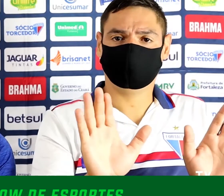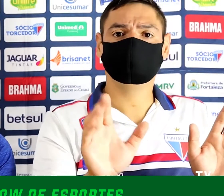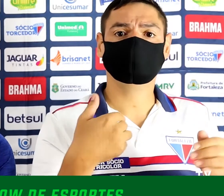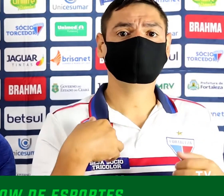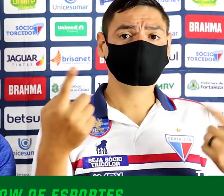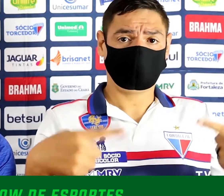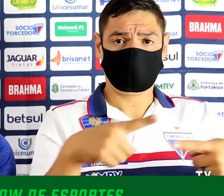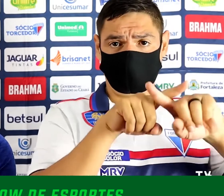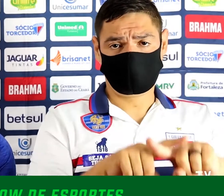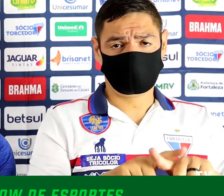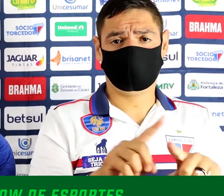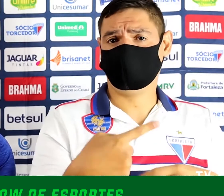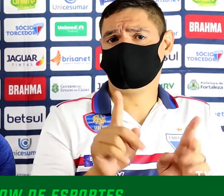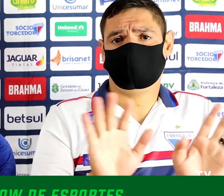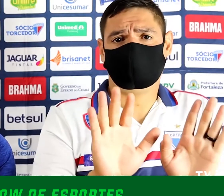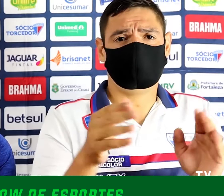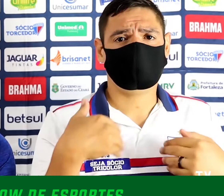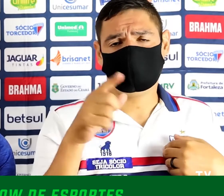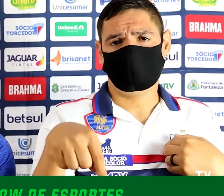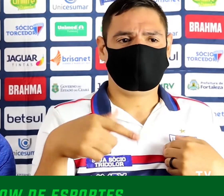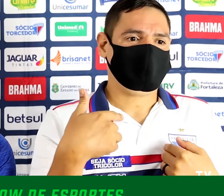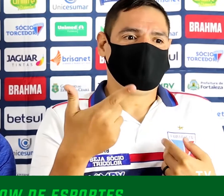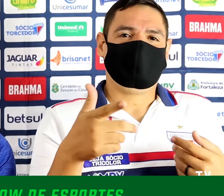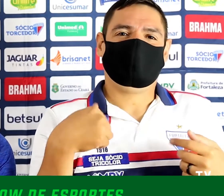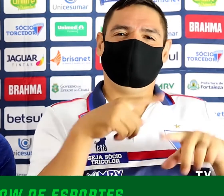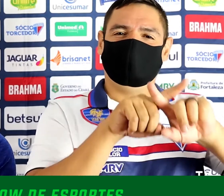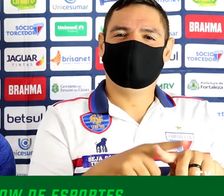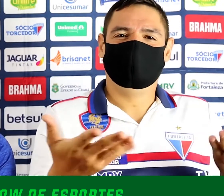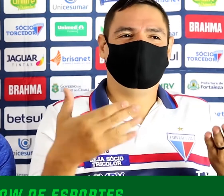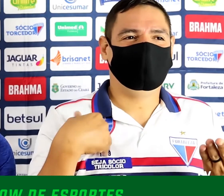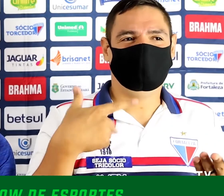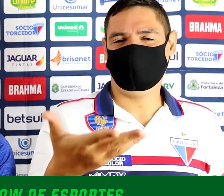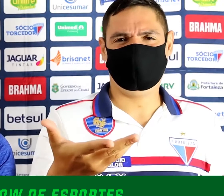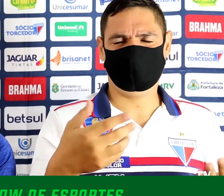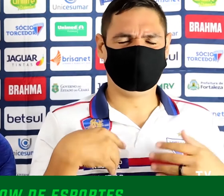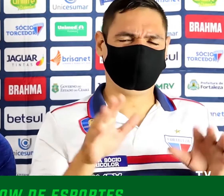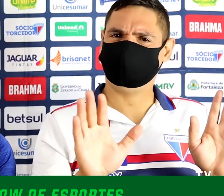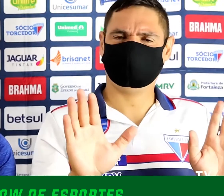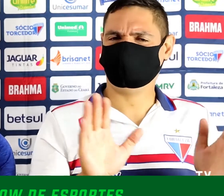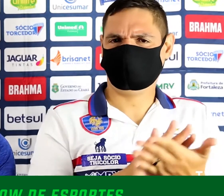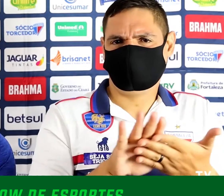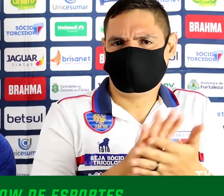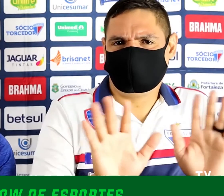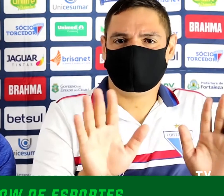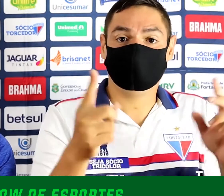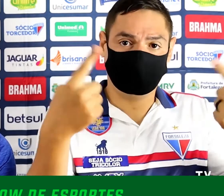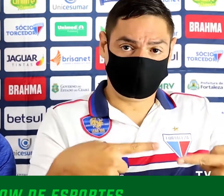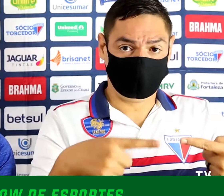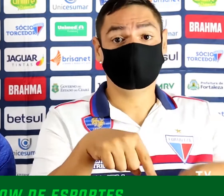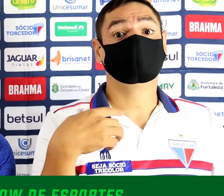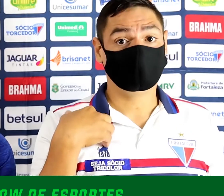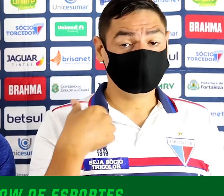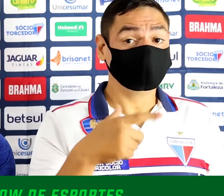seja nosso adversário, então acho que o jogo no meio de semana não deve interferir em nada, porque quando é decisão, a coisa é